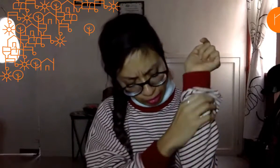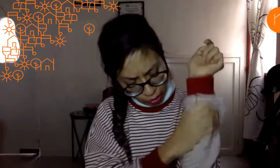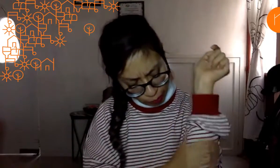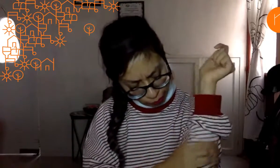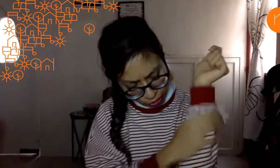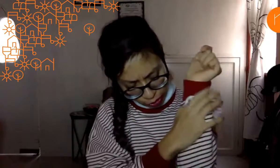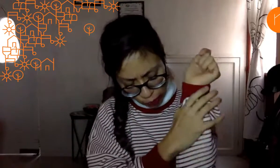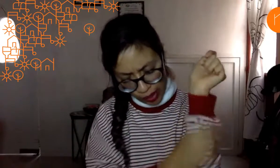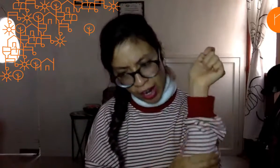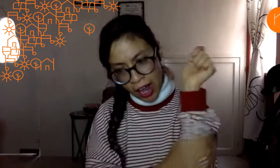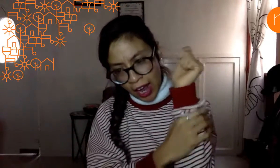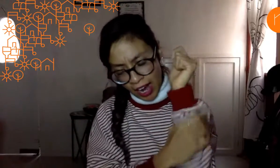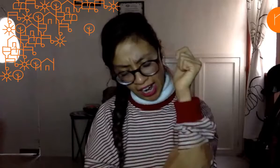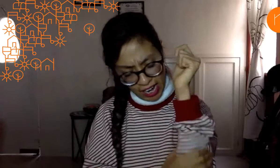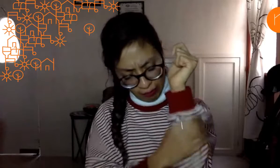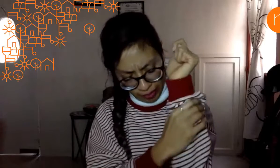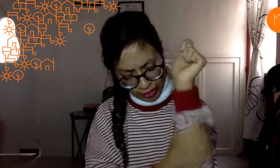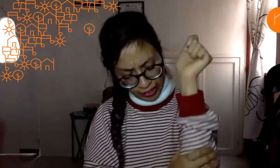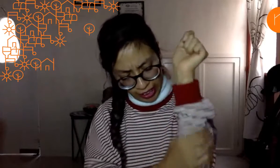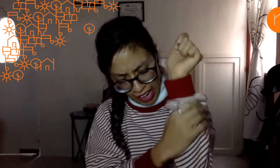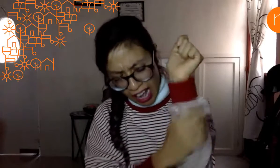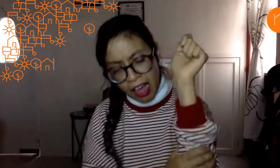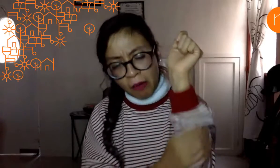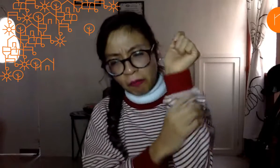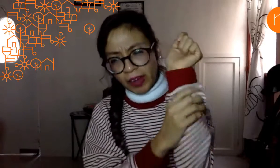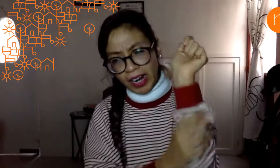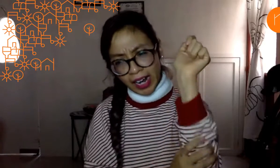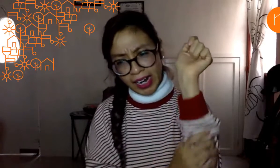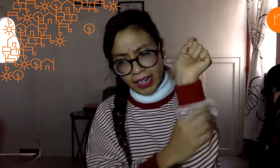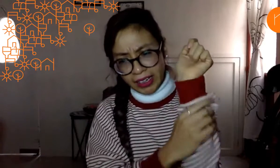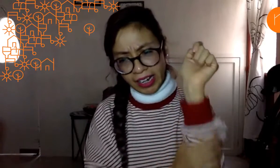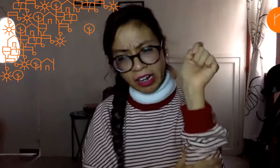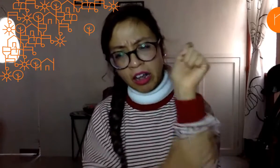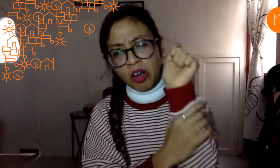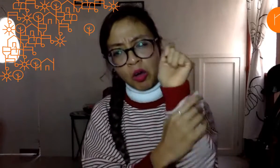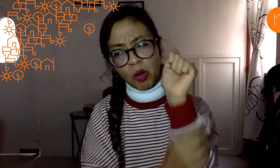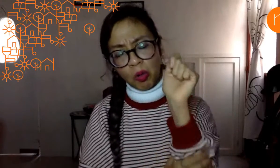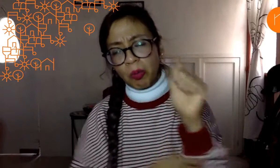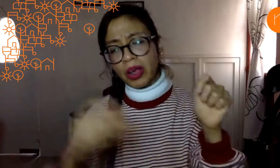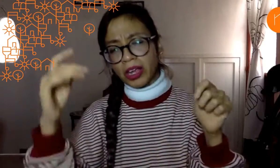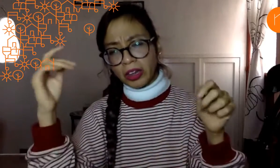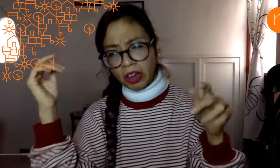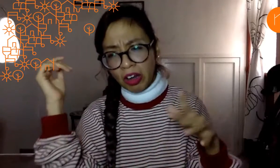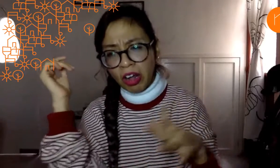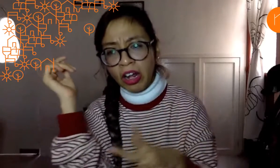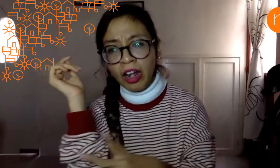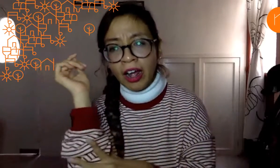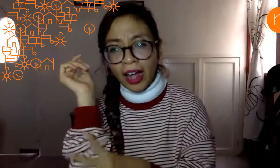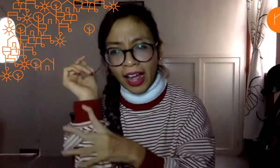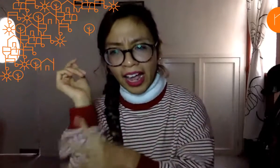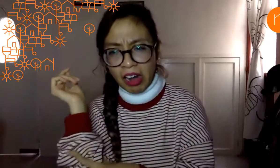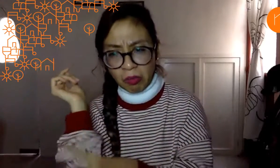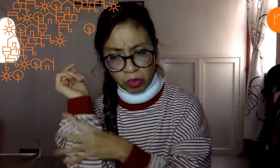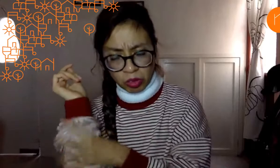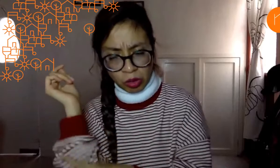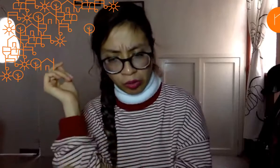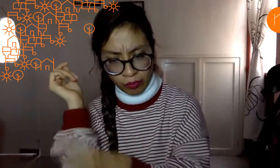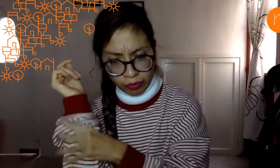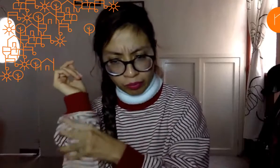nos vamos a sobar en la parte de acá para calentar un poquito el músculo